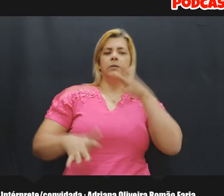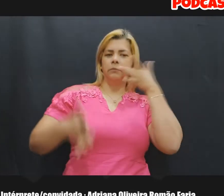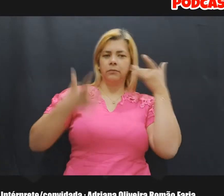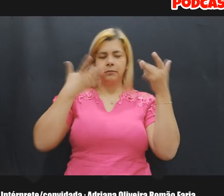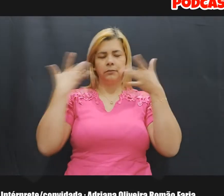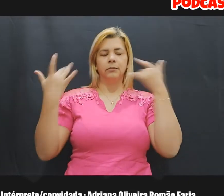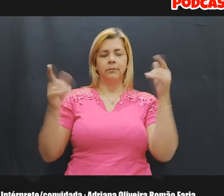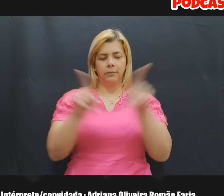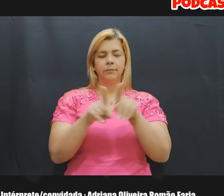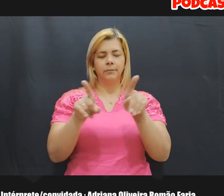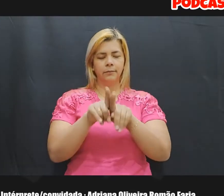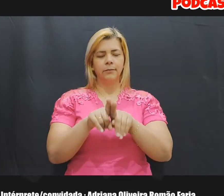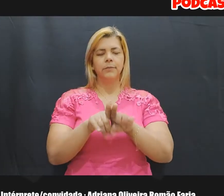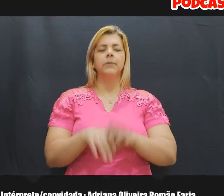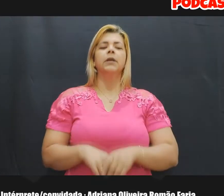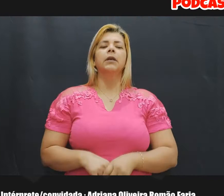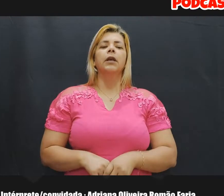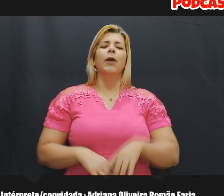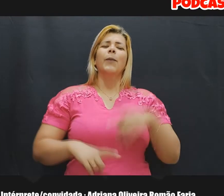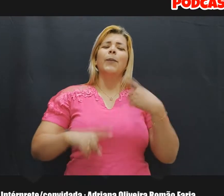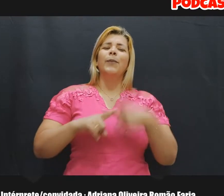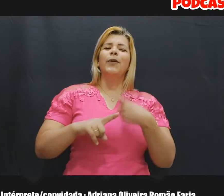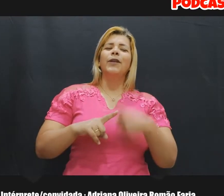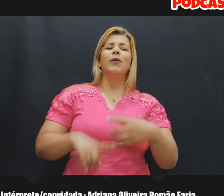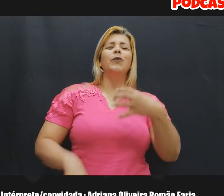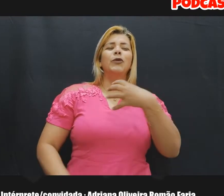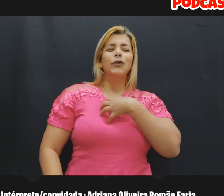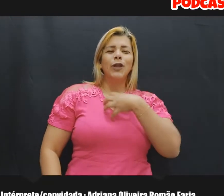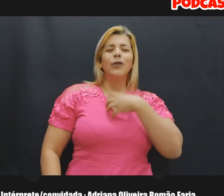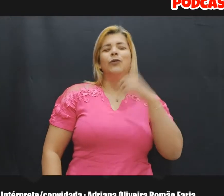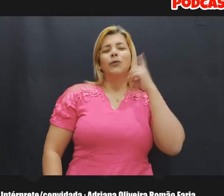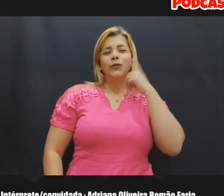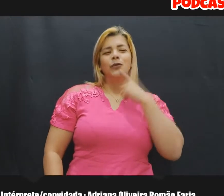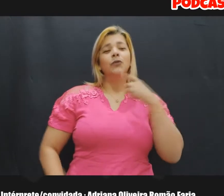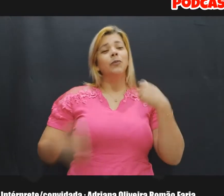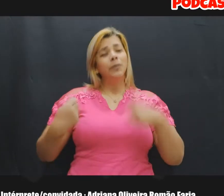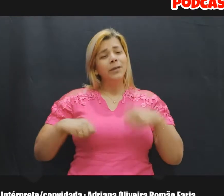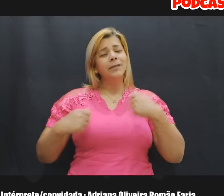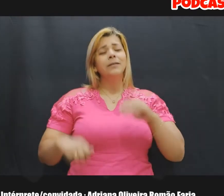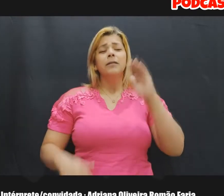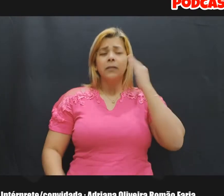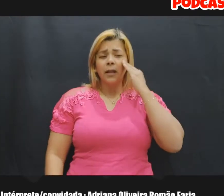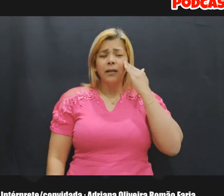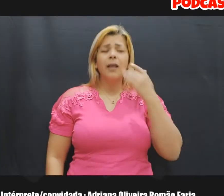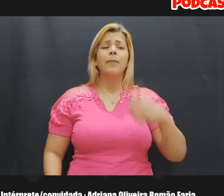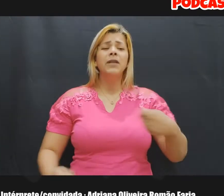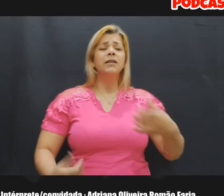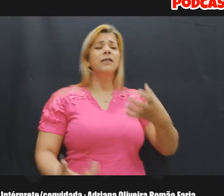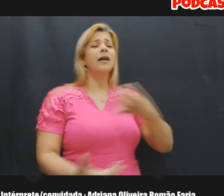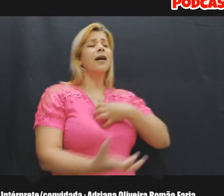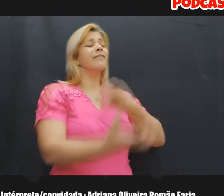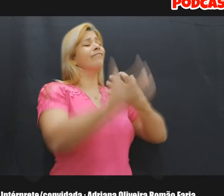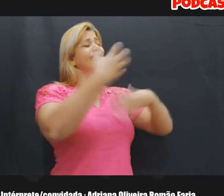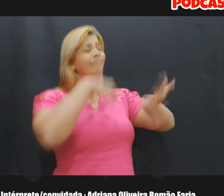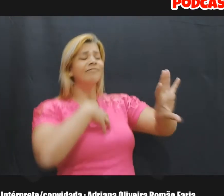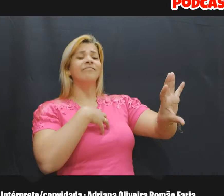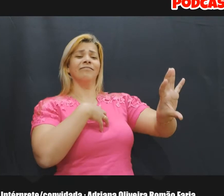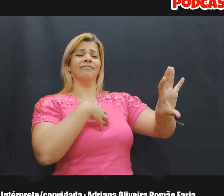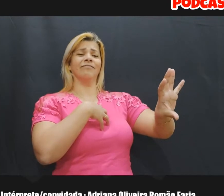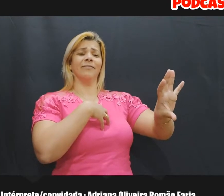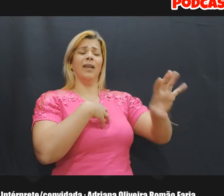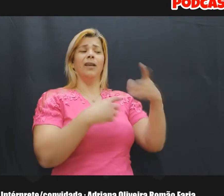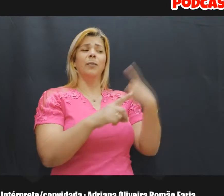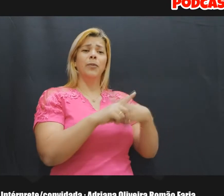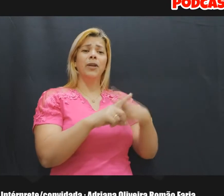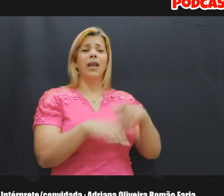também. Por quê? Porque até o jeito do surdo a gente tem que entender ele. Porque às